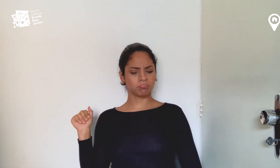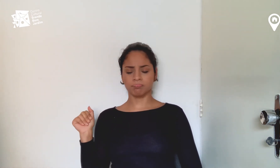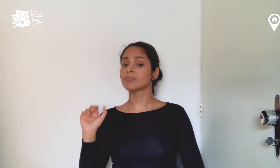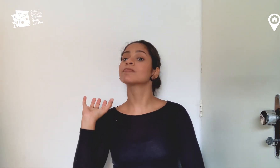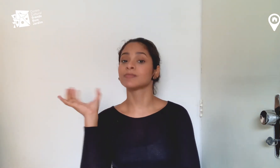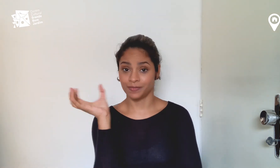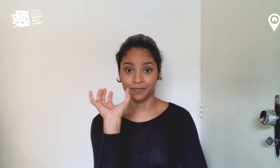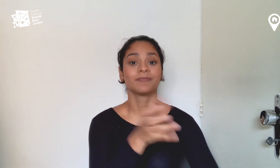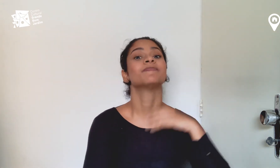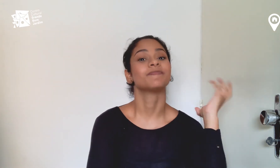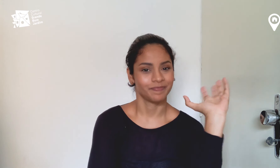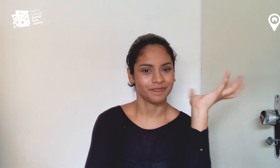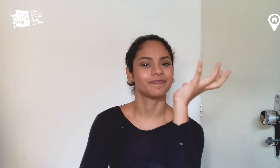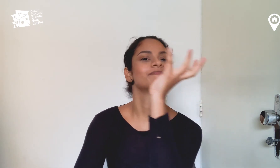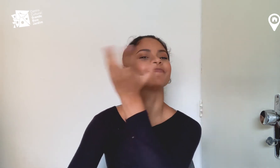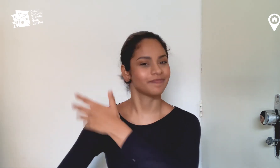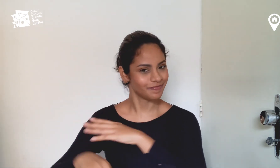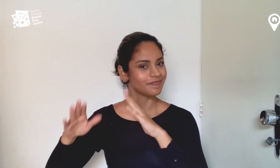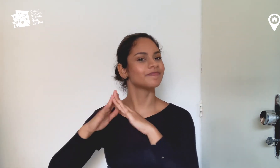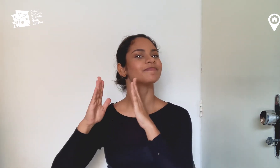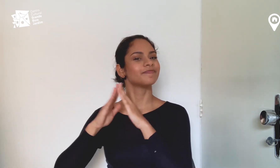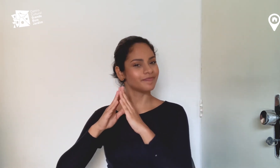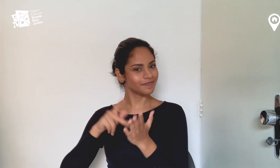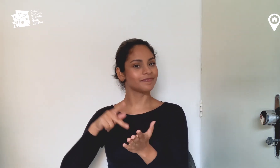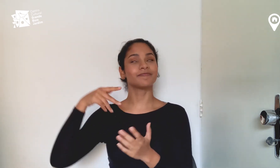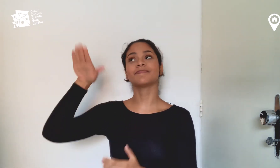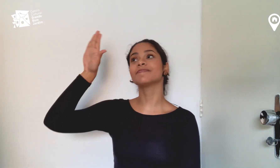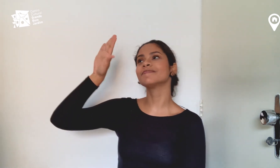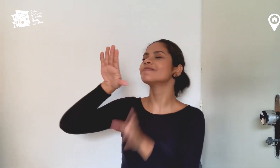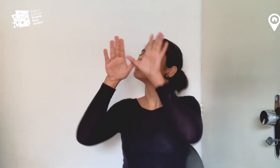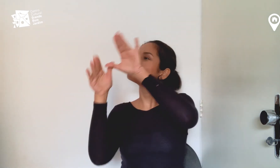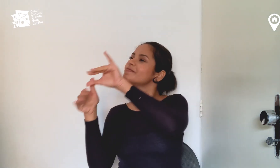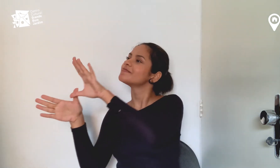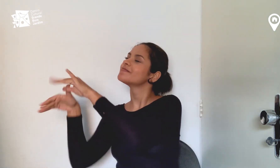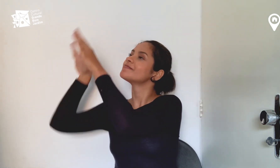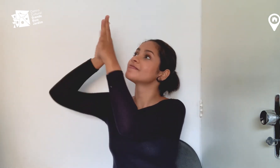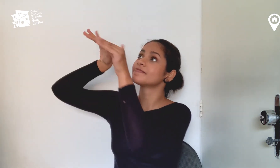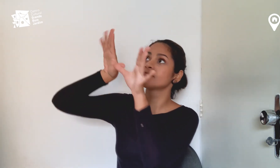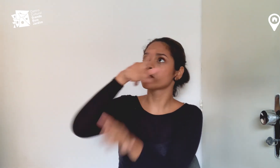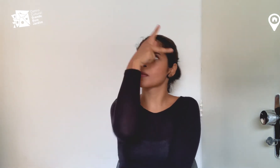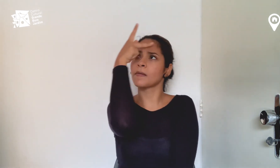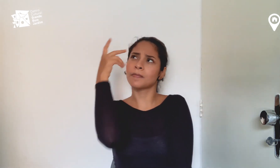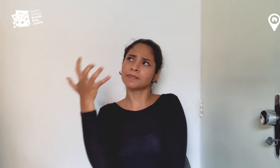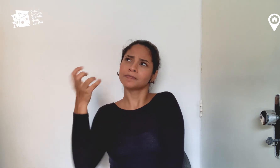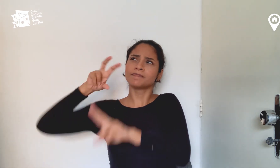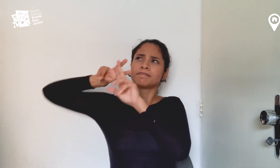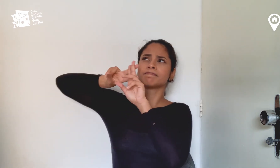natureza o seu lar. Vai bichinho, quem se diz dono do